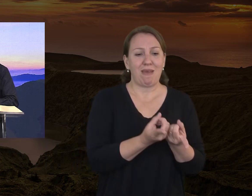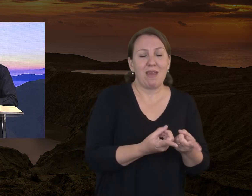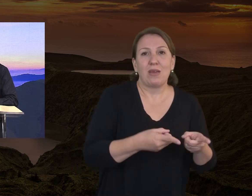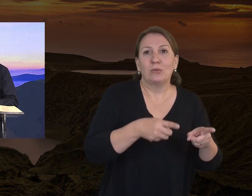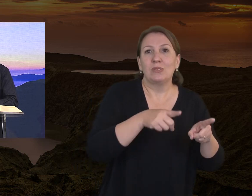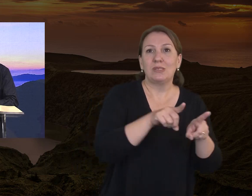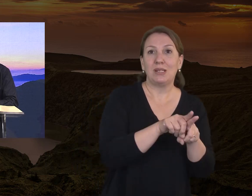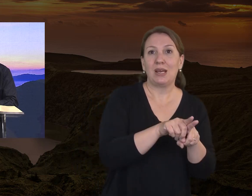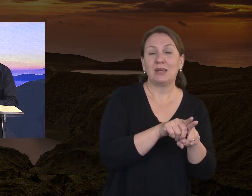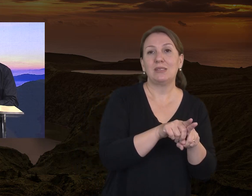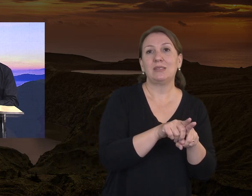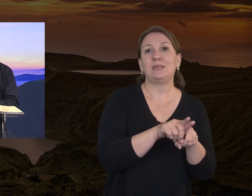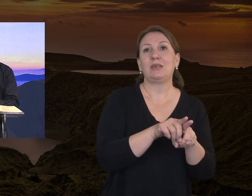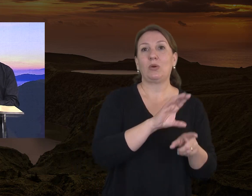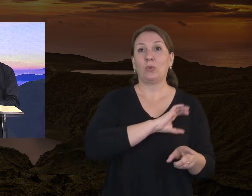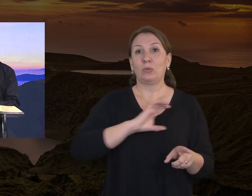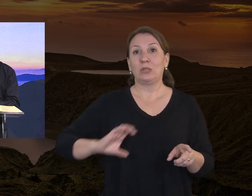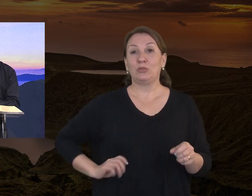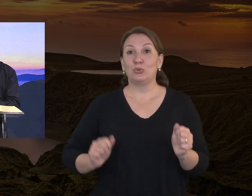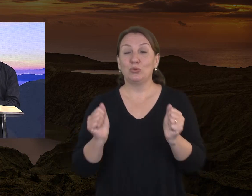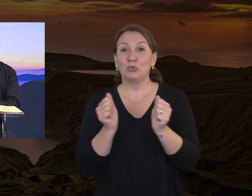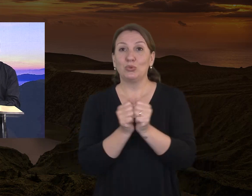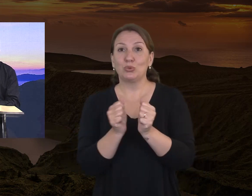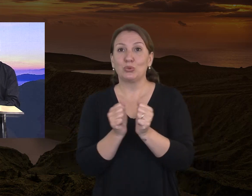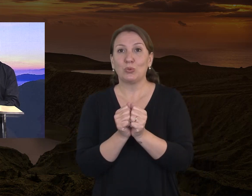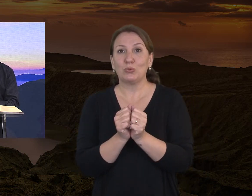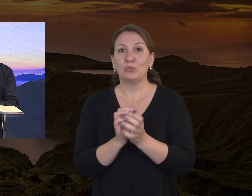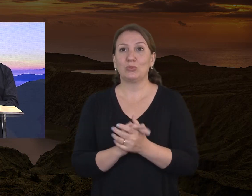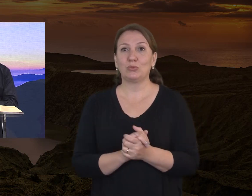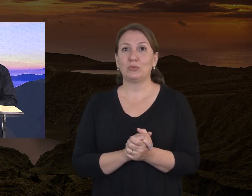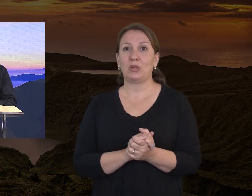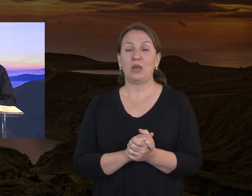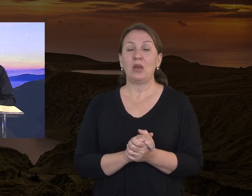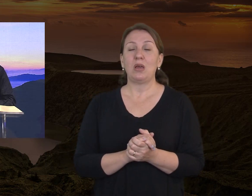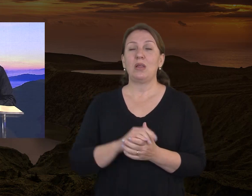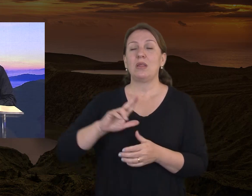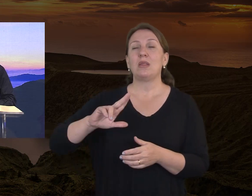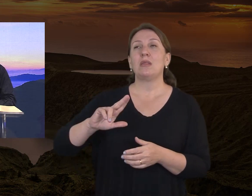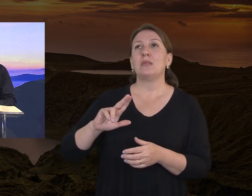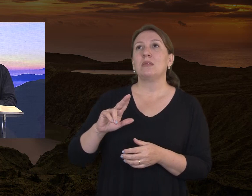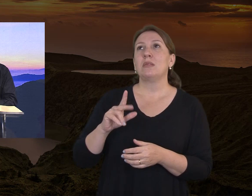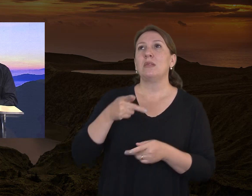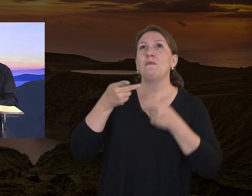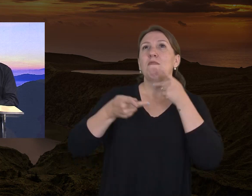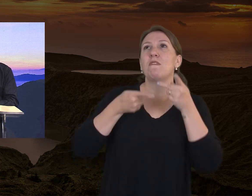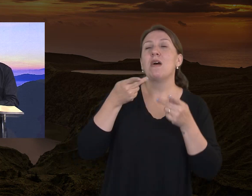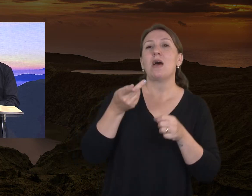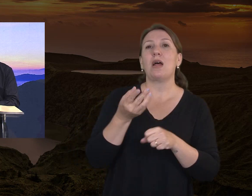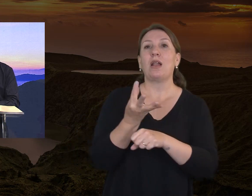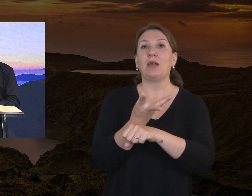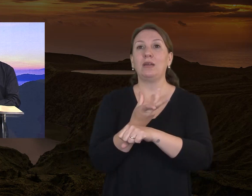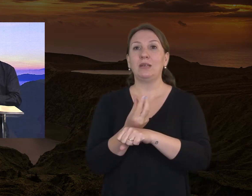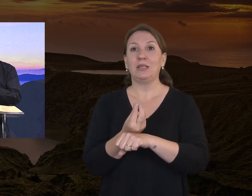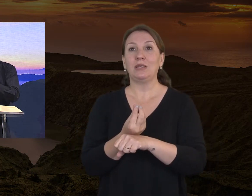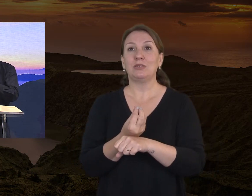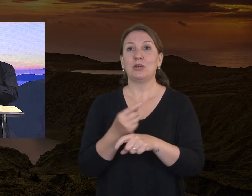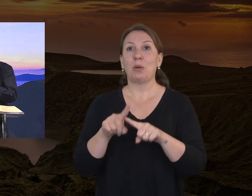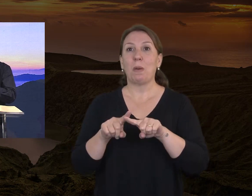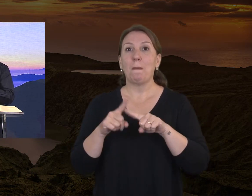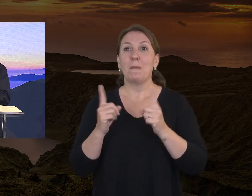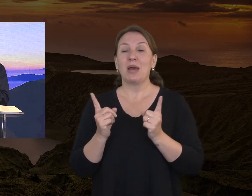ele já falou no versículo 14 que Cristo fez a redenção, o perdão dos nossos pecados, para